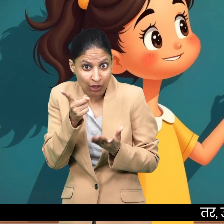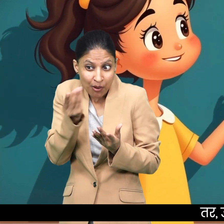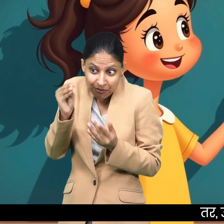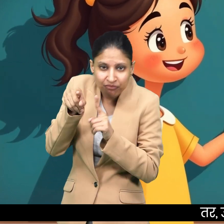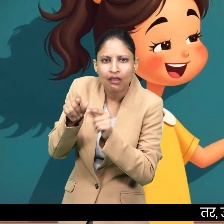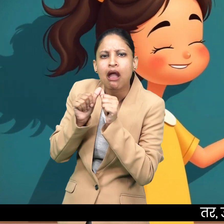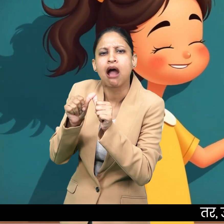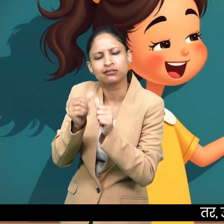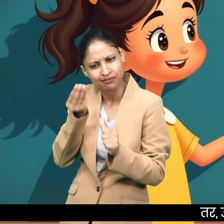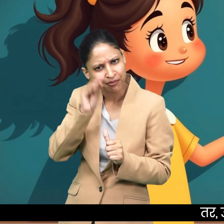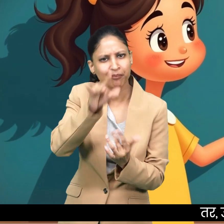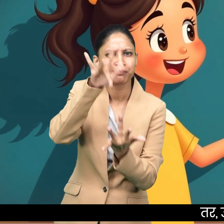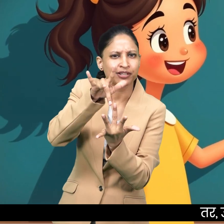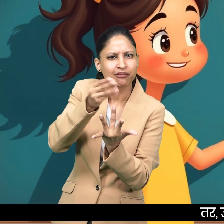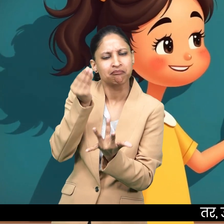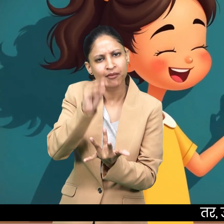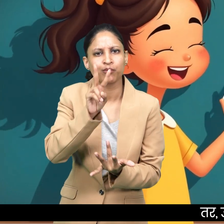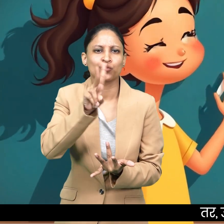तर उत्तर 210 आहे.